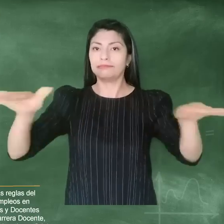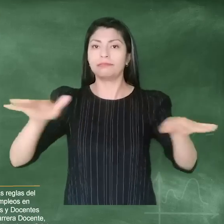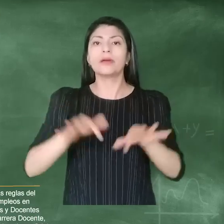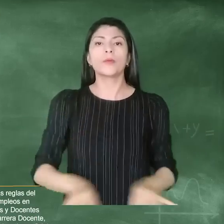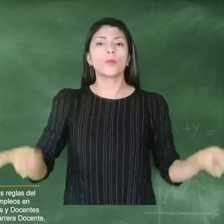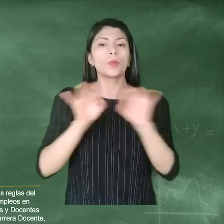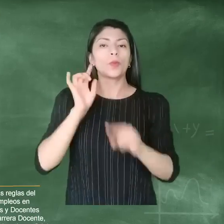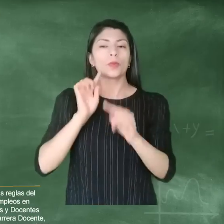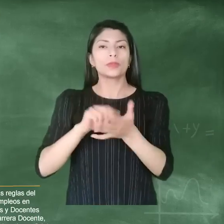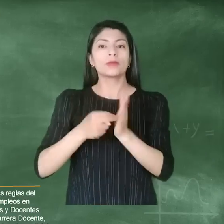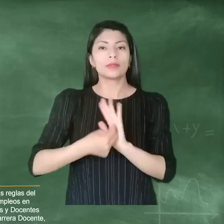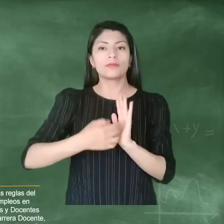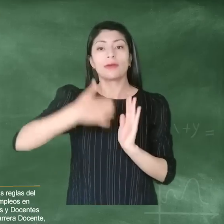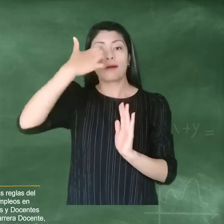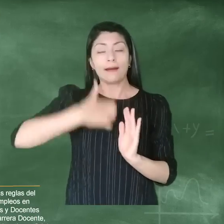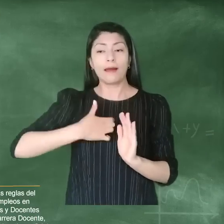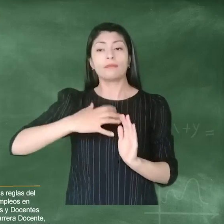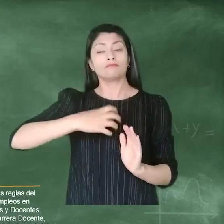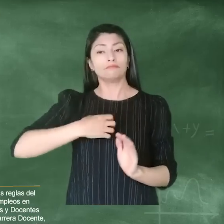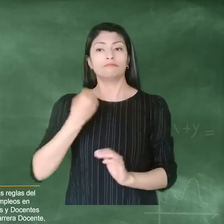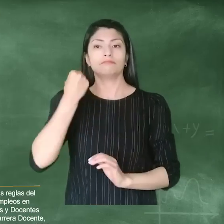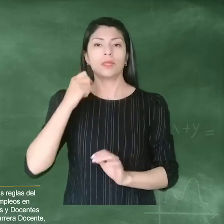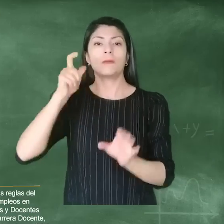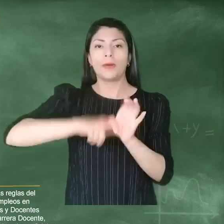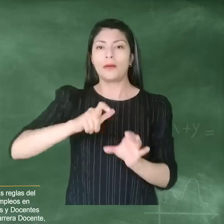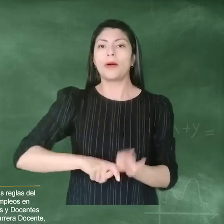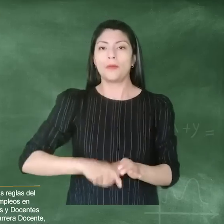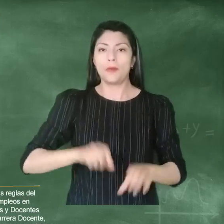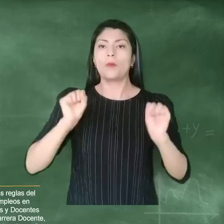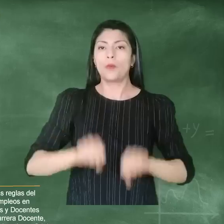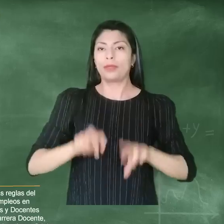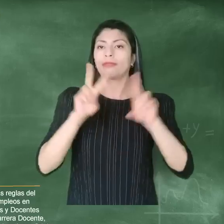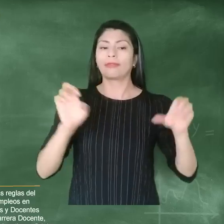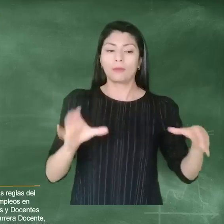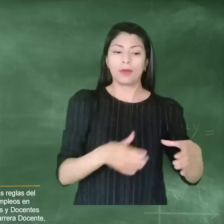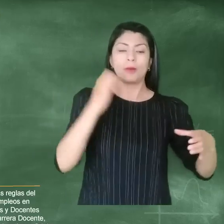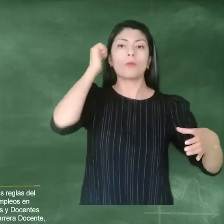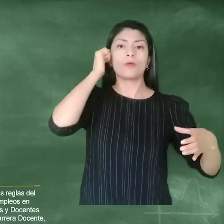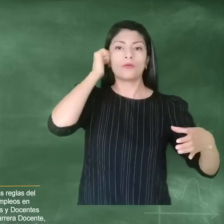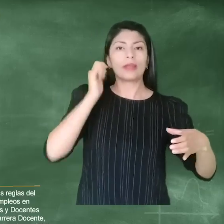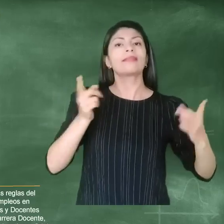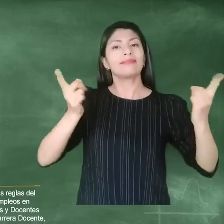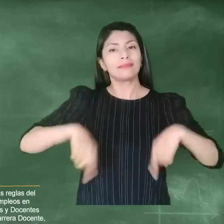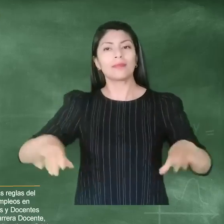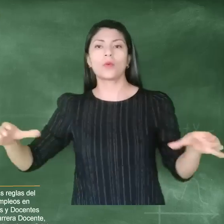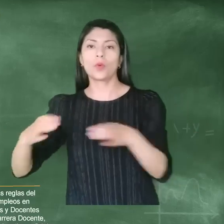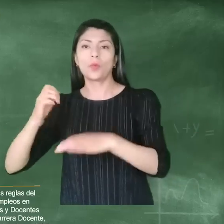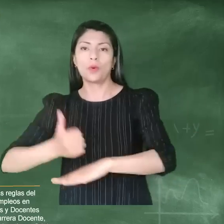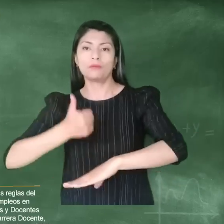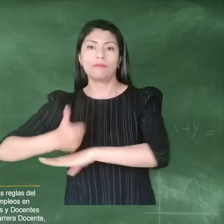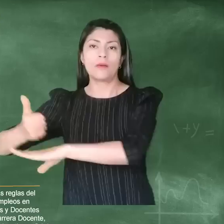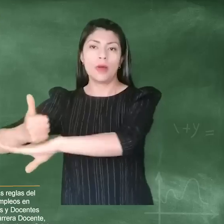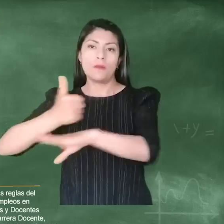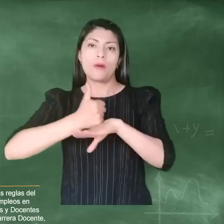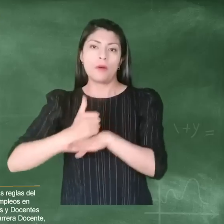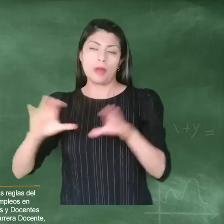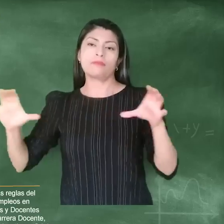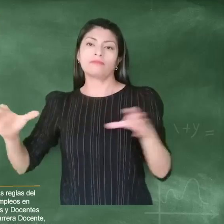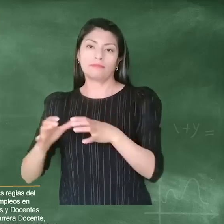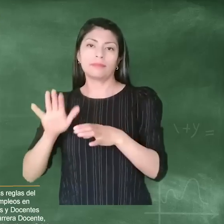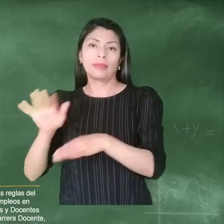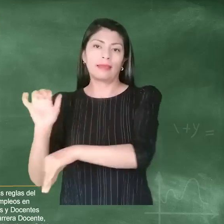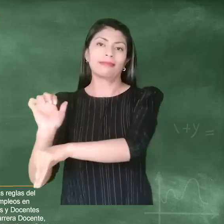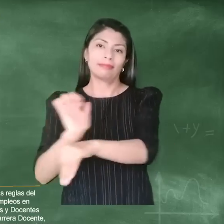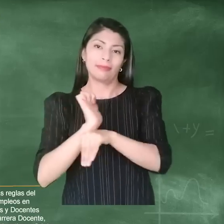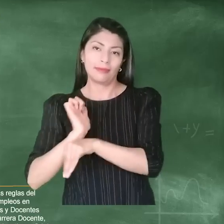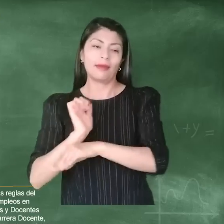concurso, para la provisión por mérito, de las vacantes definitivas de los cargos de docentes y de directivos docentes